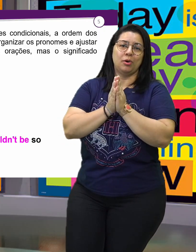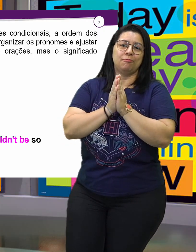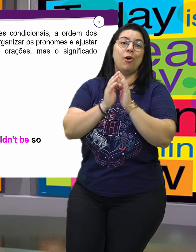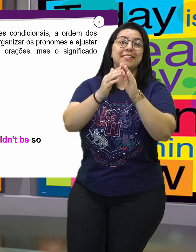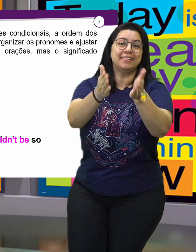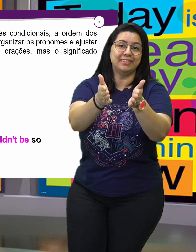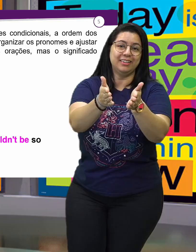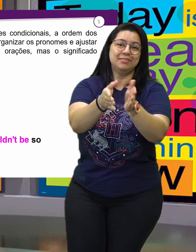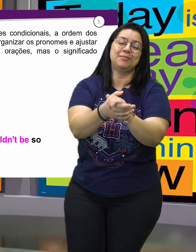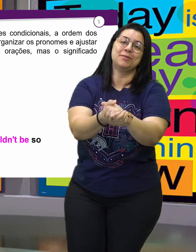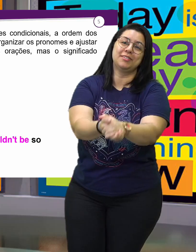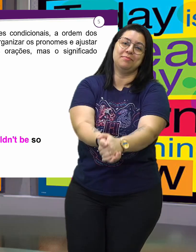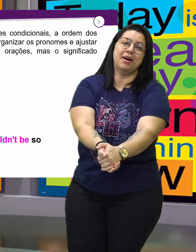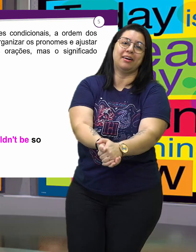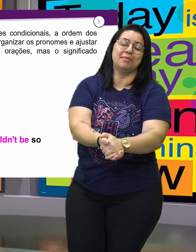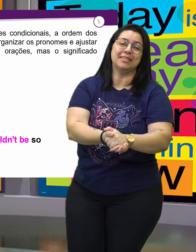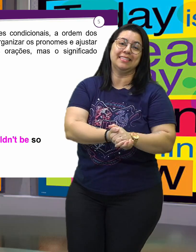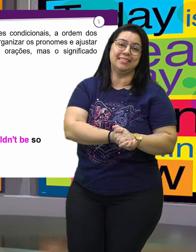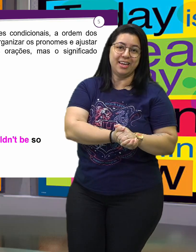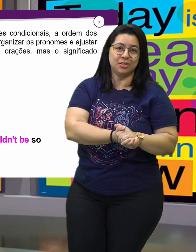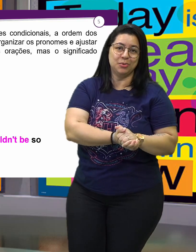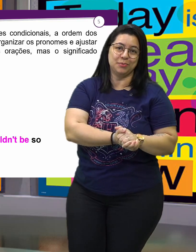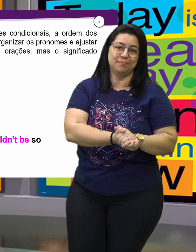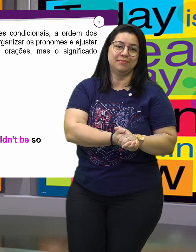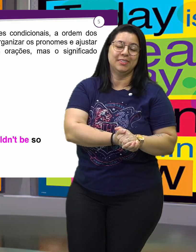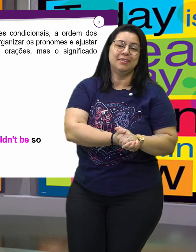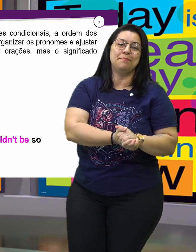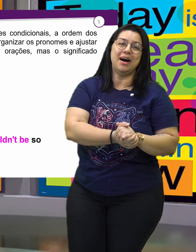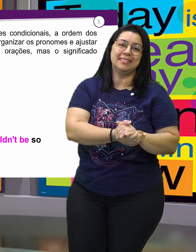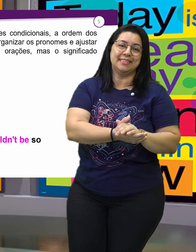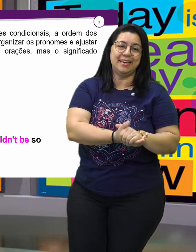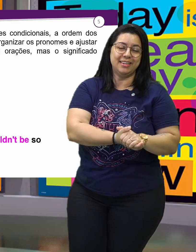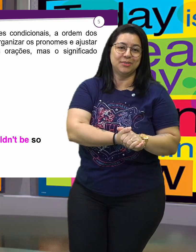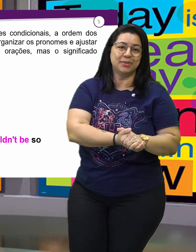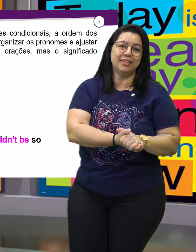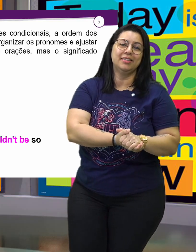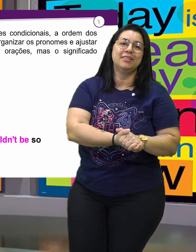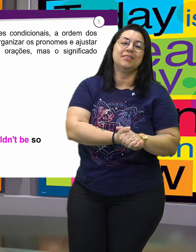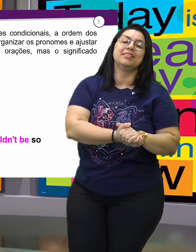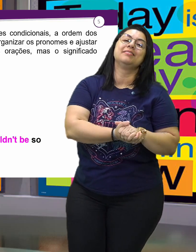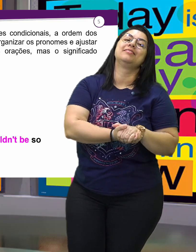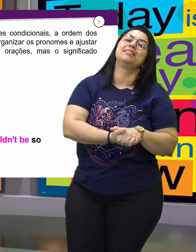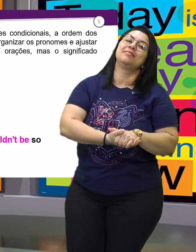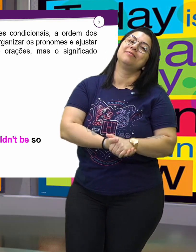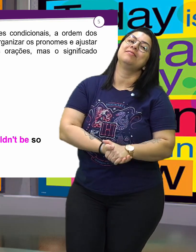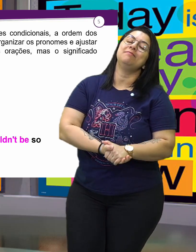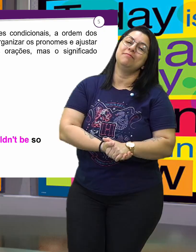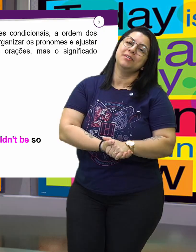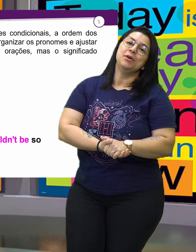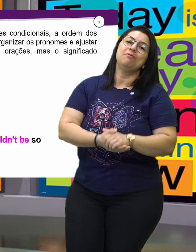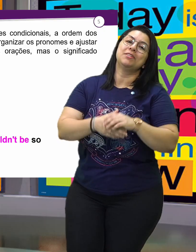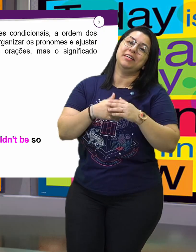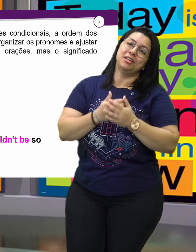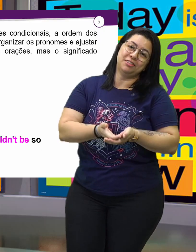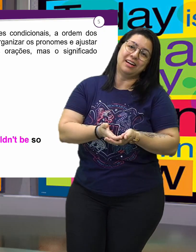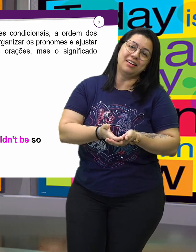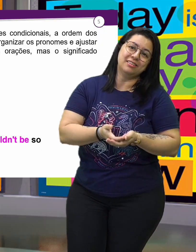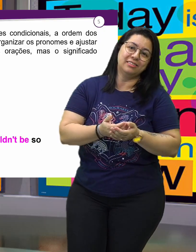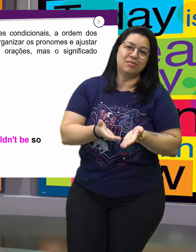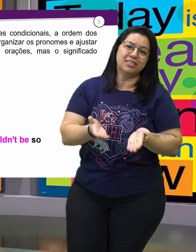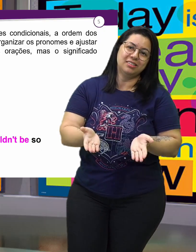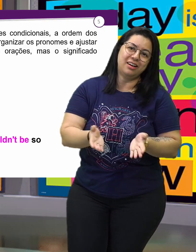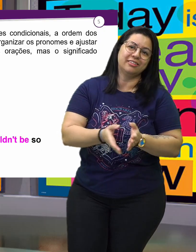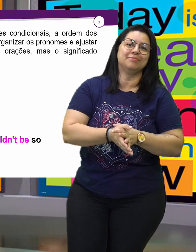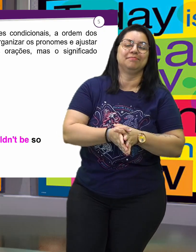você fosse para a cama cedo. Mais cedo, né? You wouldn't be so tired. Você não